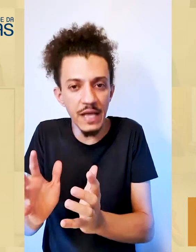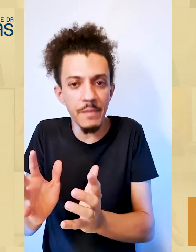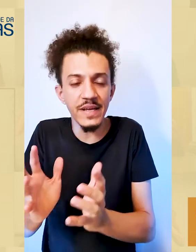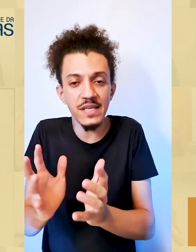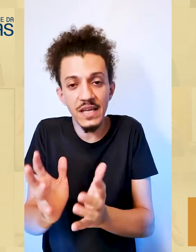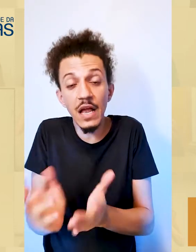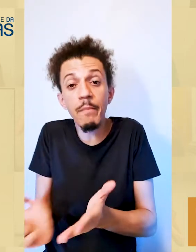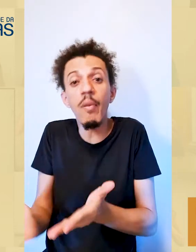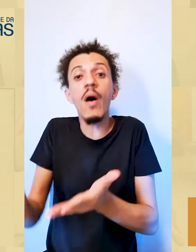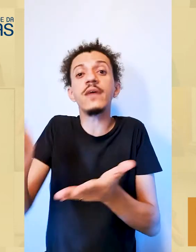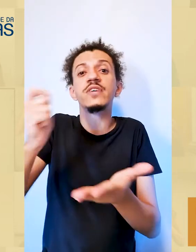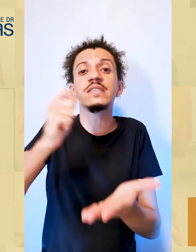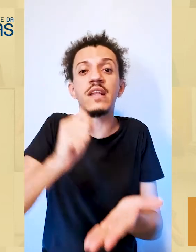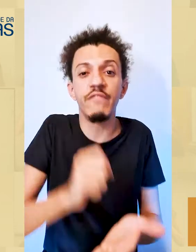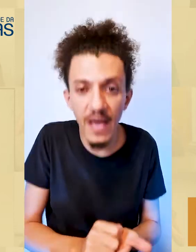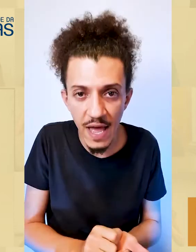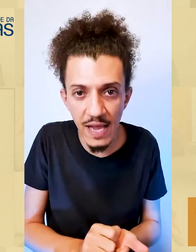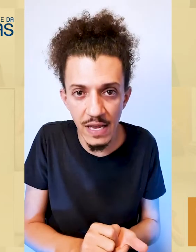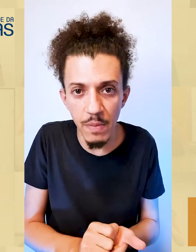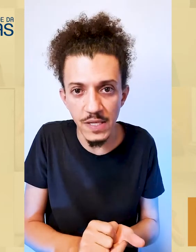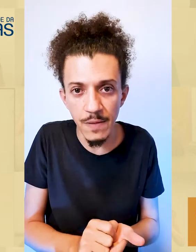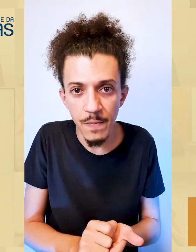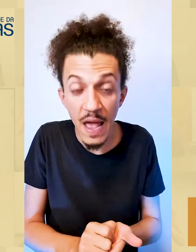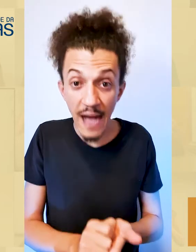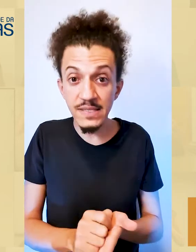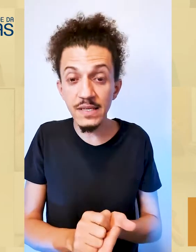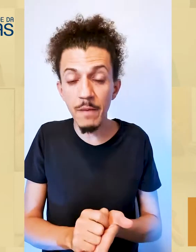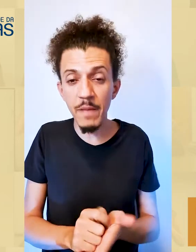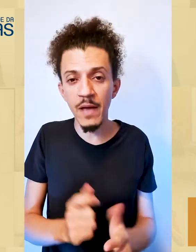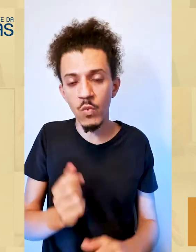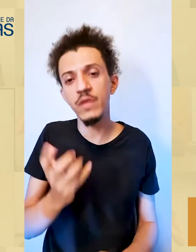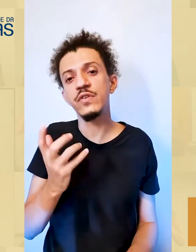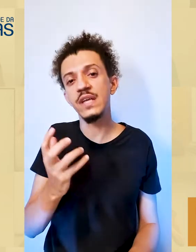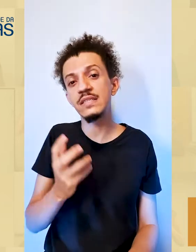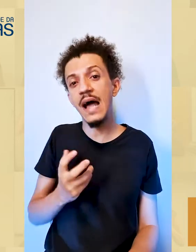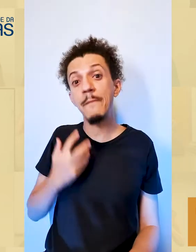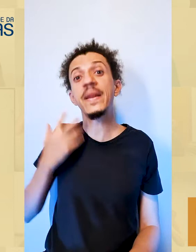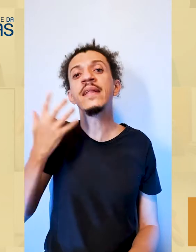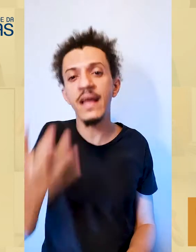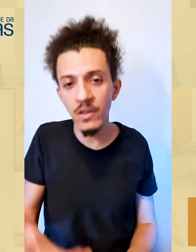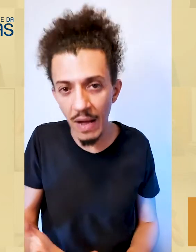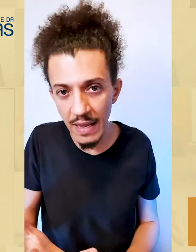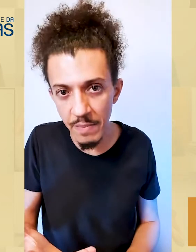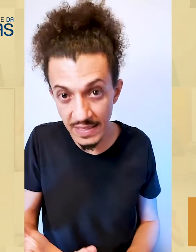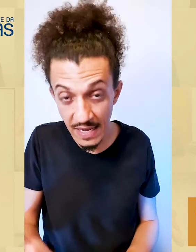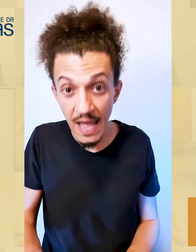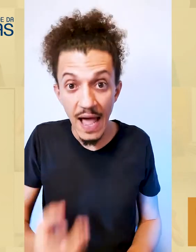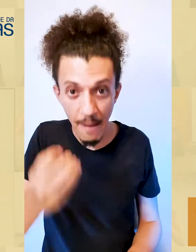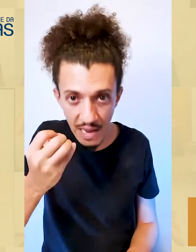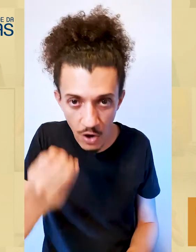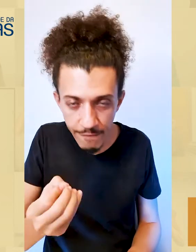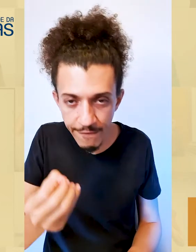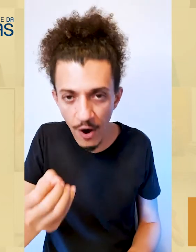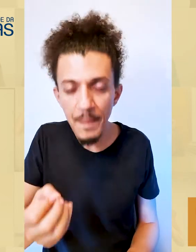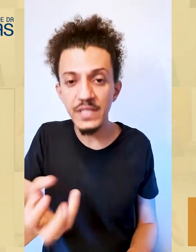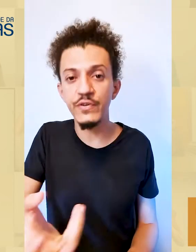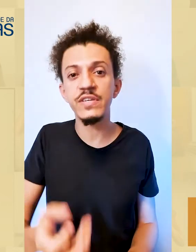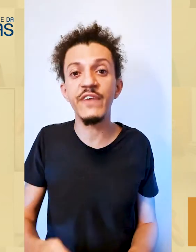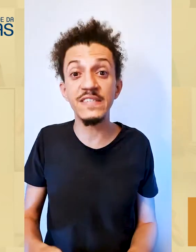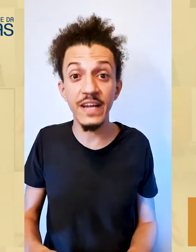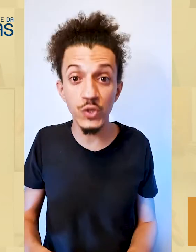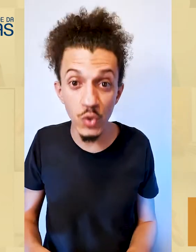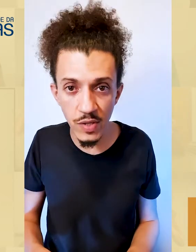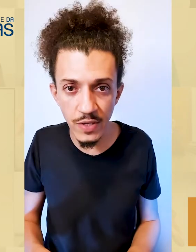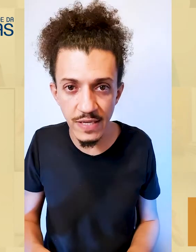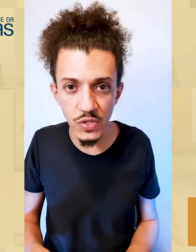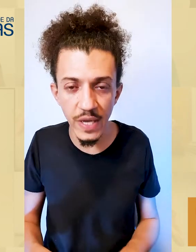em Libras e ele pode escrever em Libras. Assim também, quando você está aprendendo a Libras, a melhor forma de você